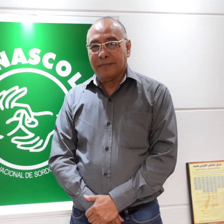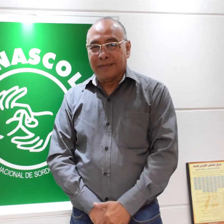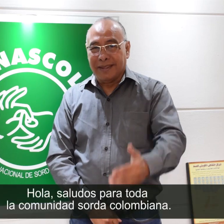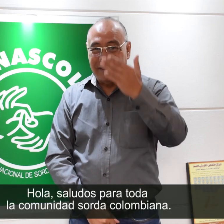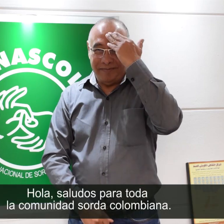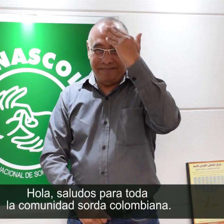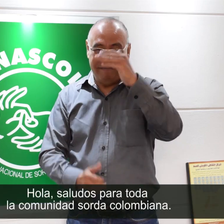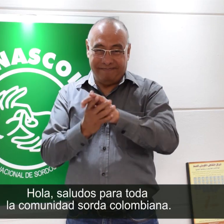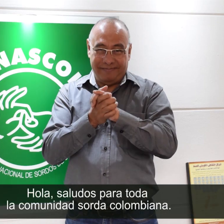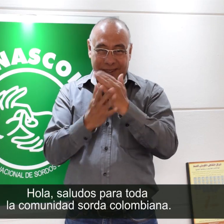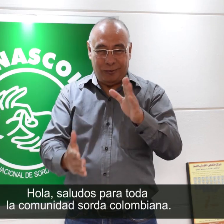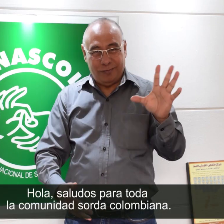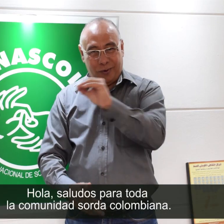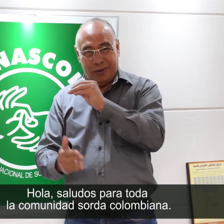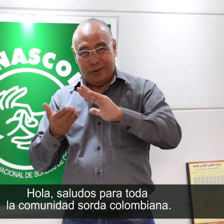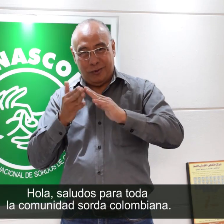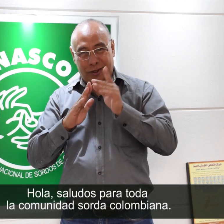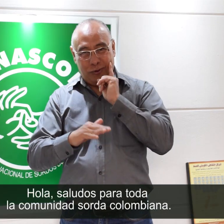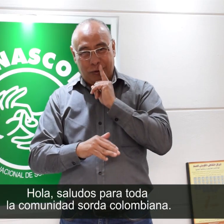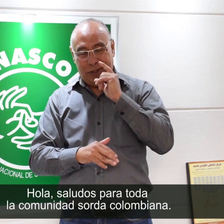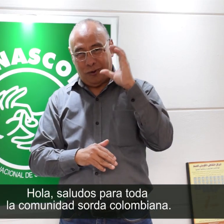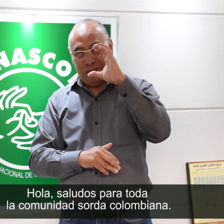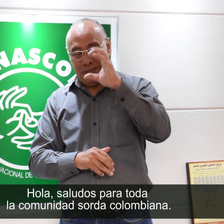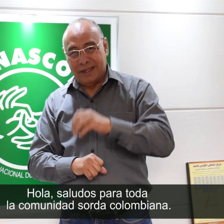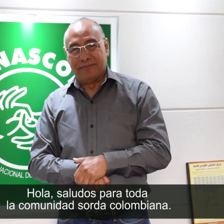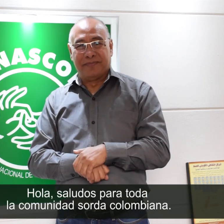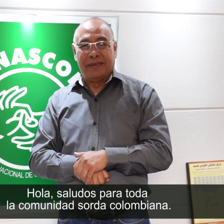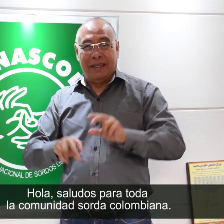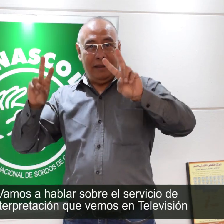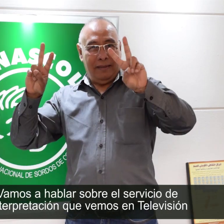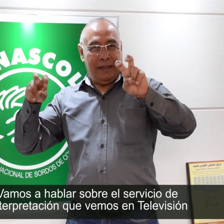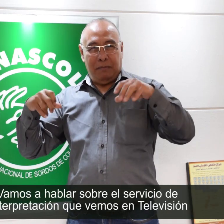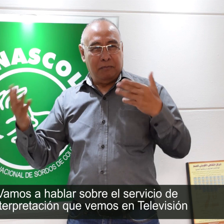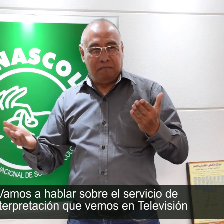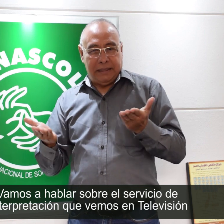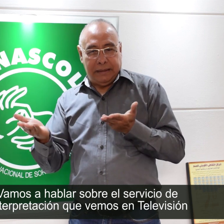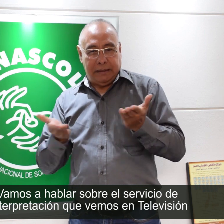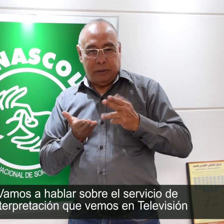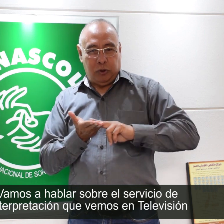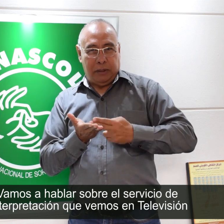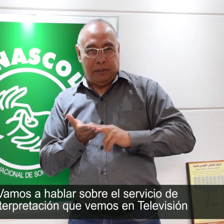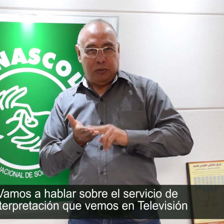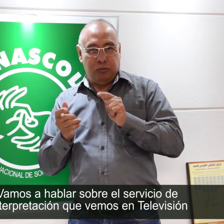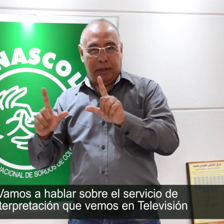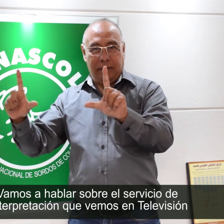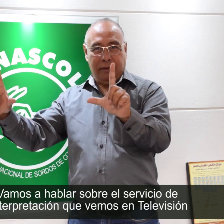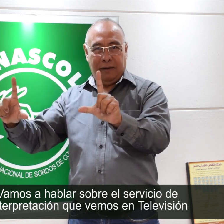Hola, saludos para toda la comunidad sorda colombiana. Vamos a hablar sobre el servicio de interpretación que vemos en